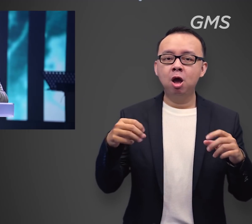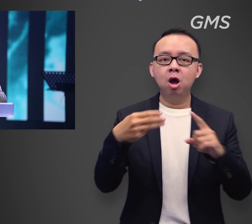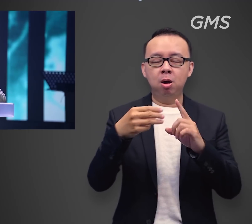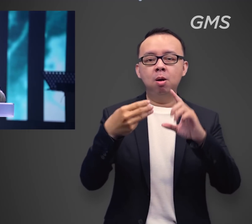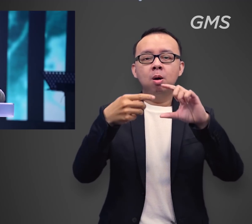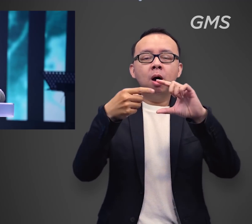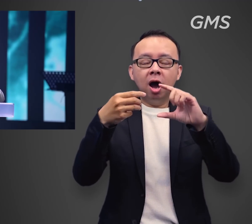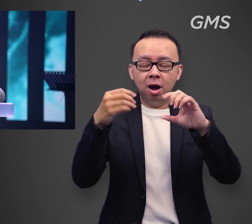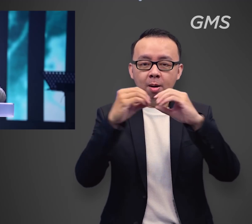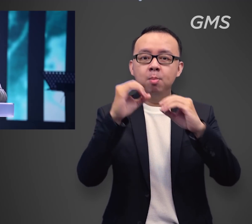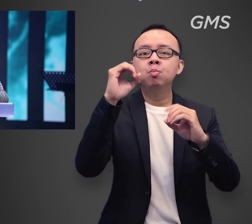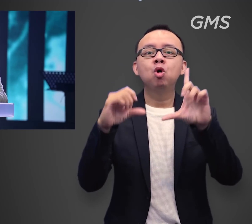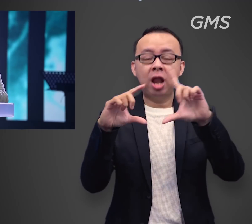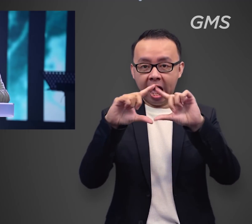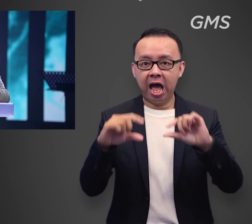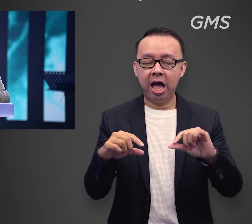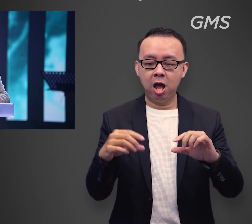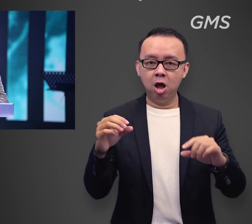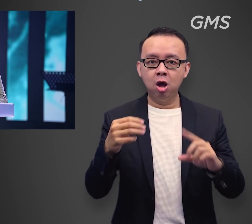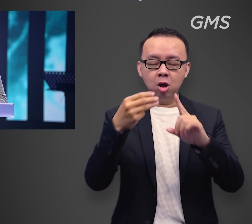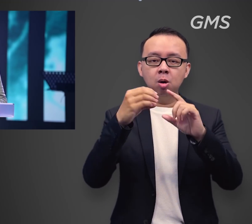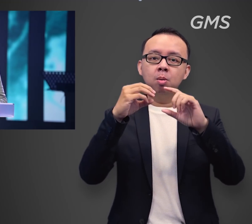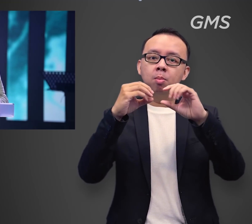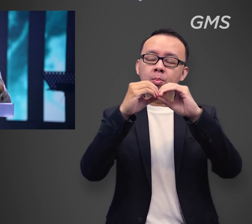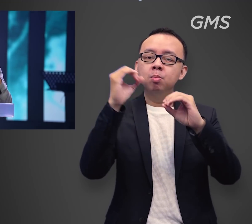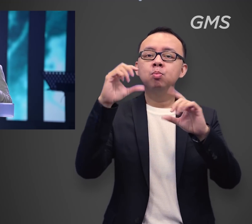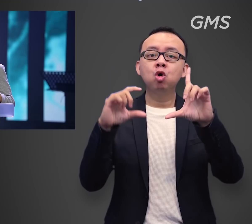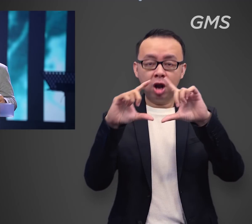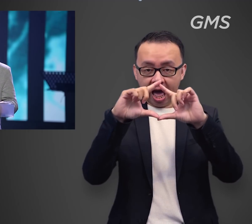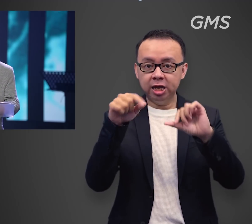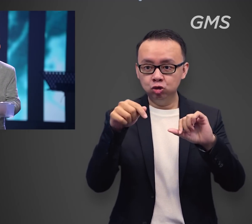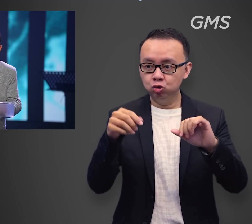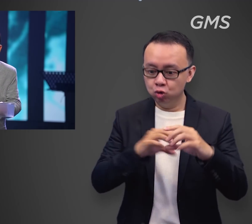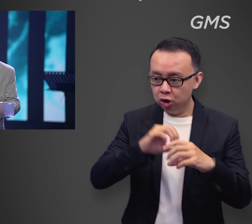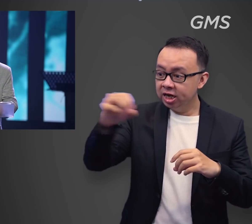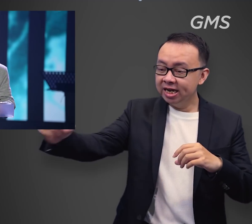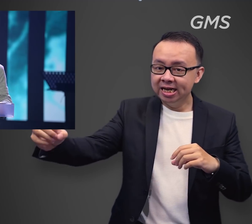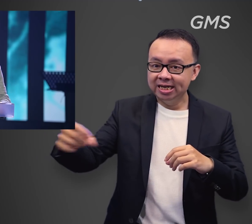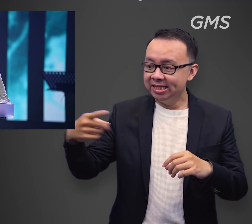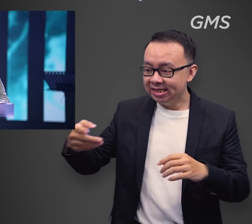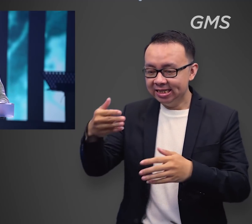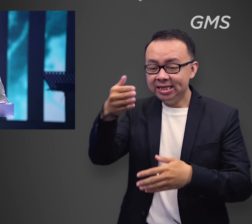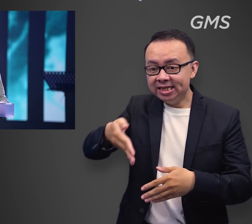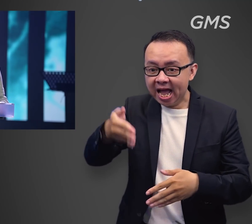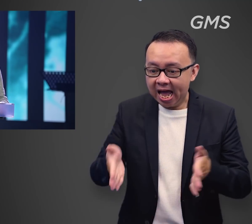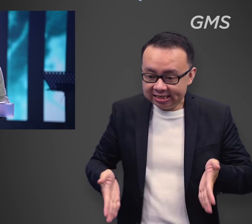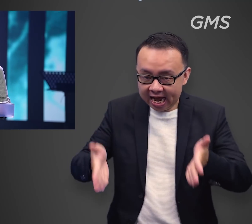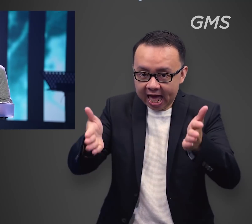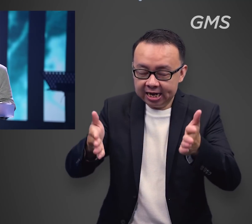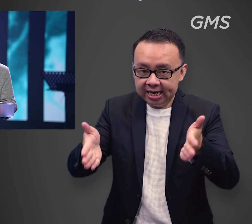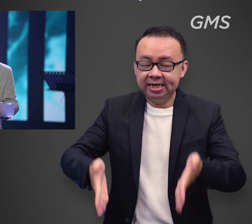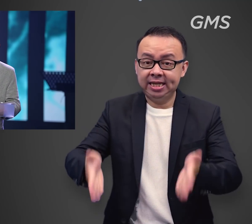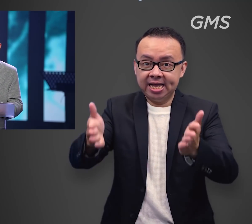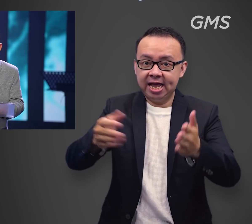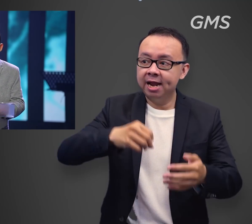bolanya nyebrang di pinggir masuk ke tengah jalan. Saya ini masih kecil, mungkin kurang perhatian dan sebagainya. Tiba-tiba saya lari saja,